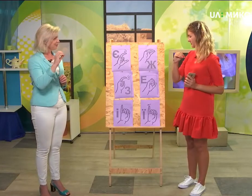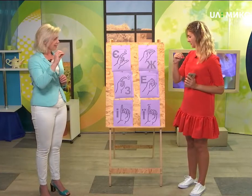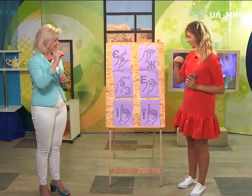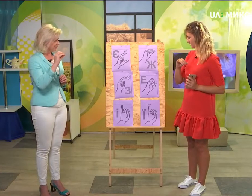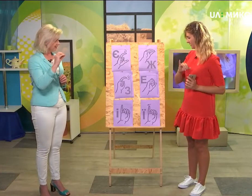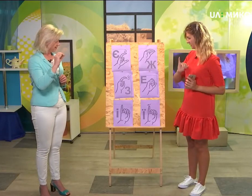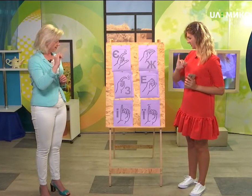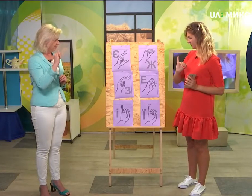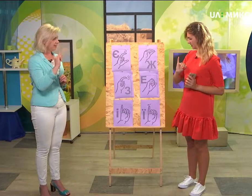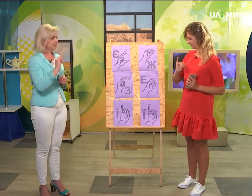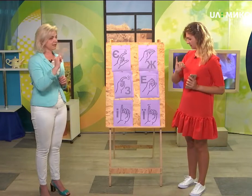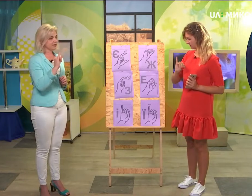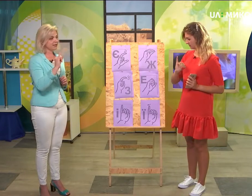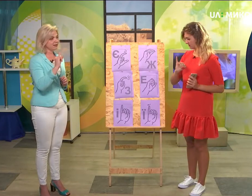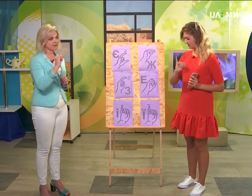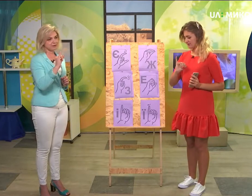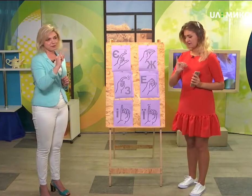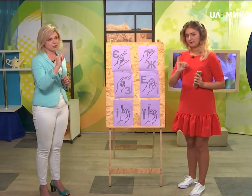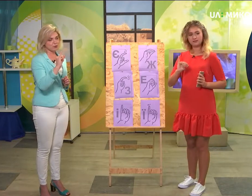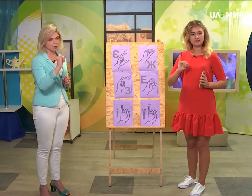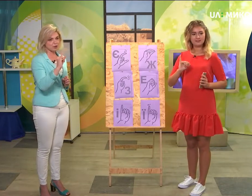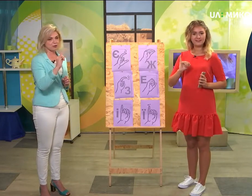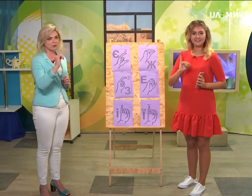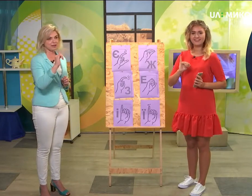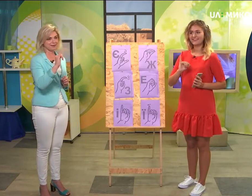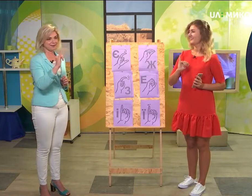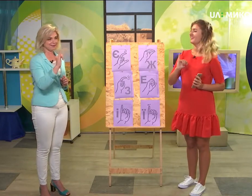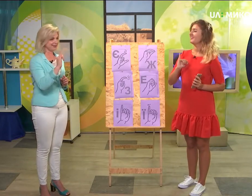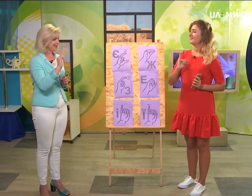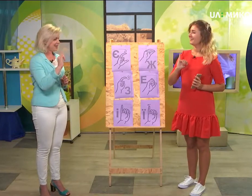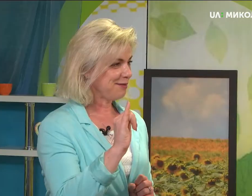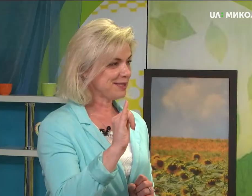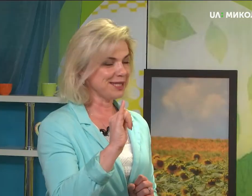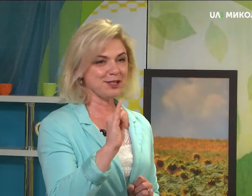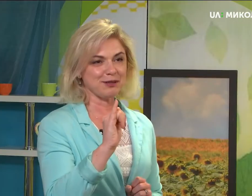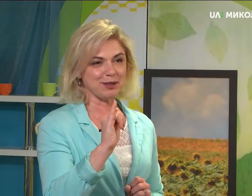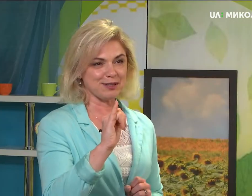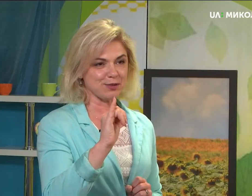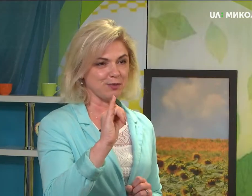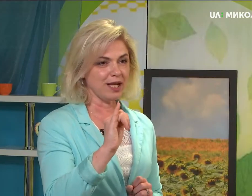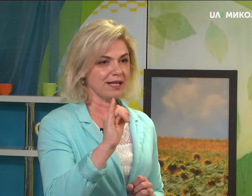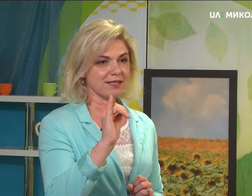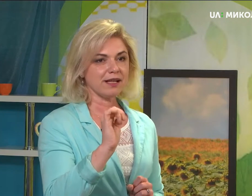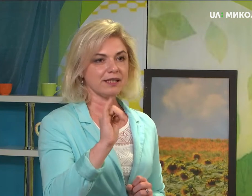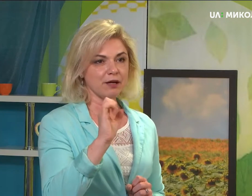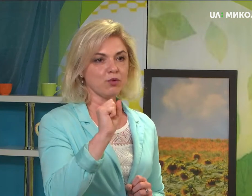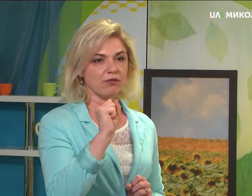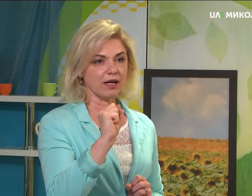швидко робити. Літера І. Літера І, дуже просто, ми мізинчик показуємо, склали як буковка А,